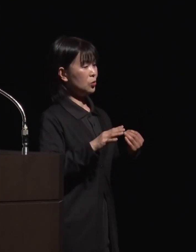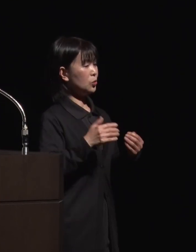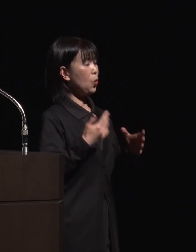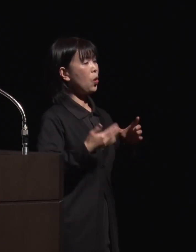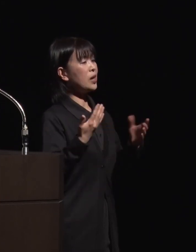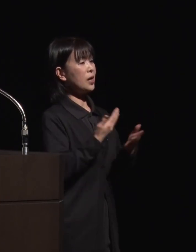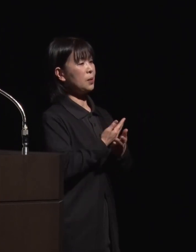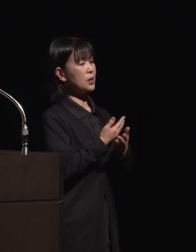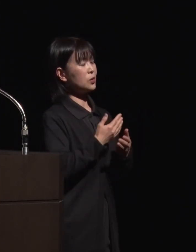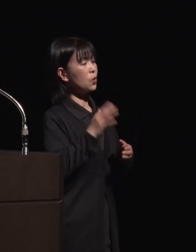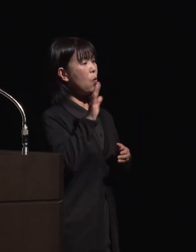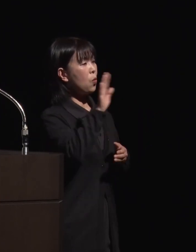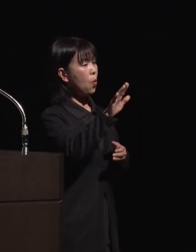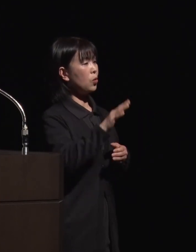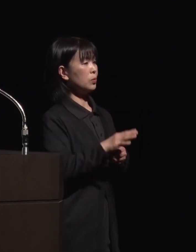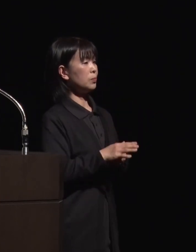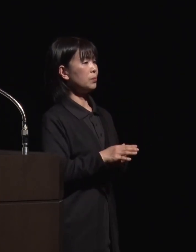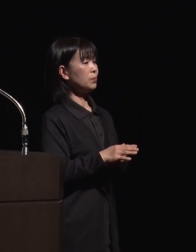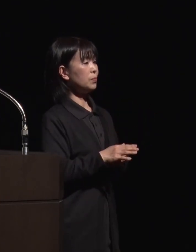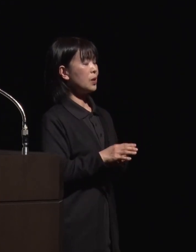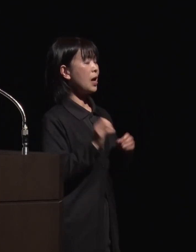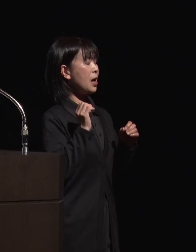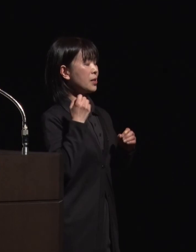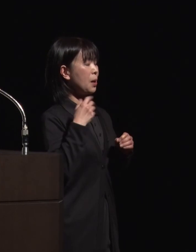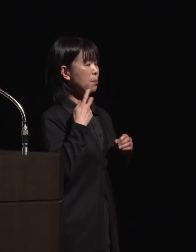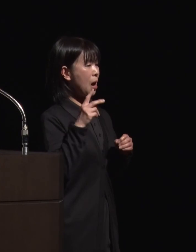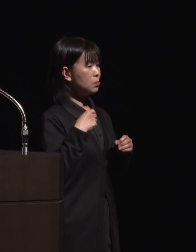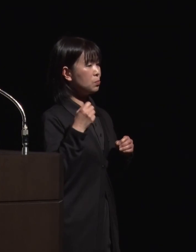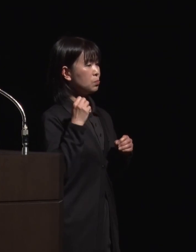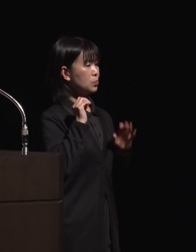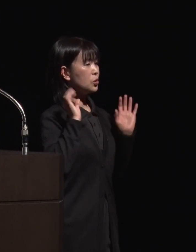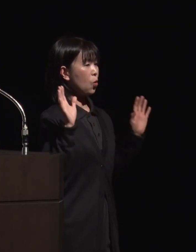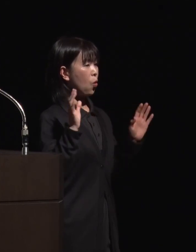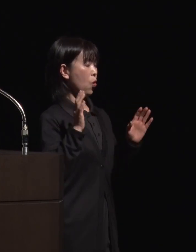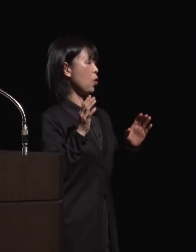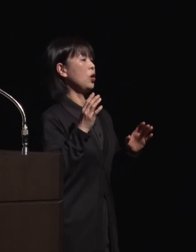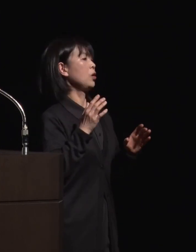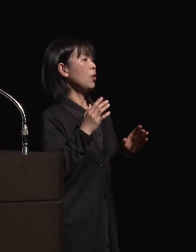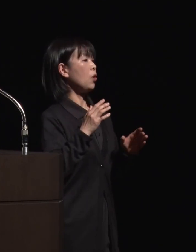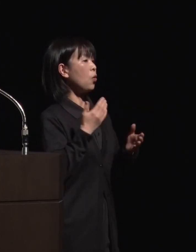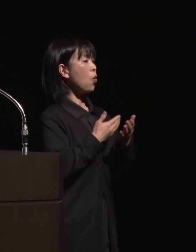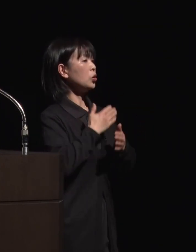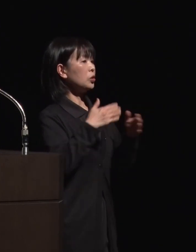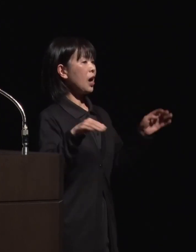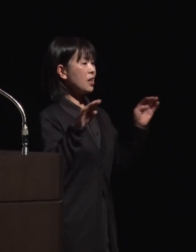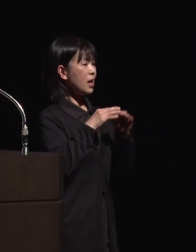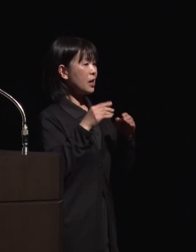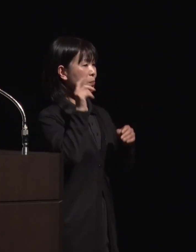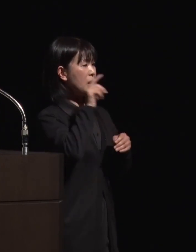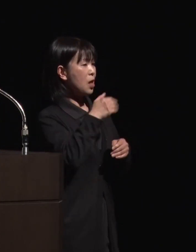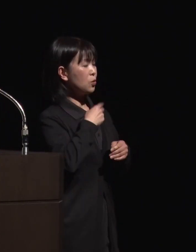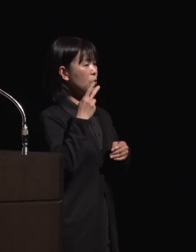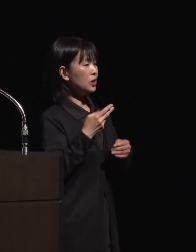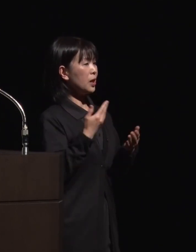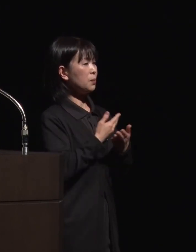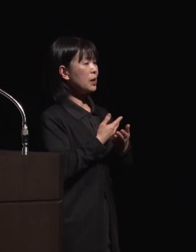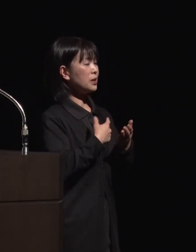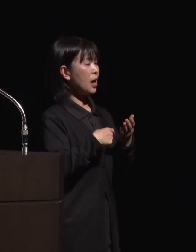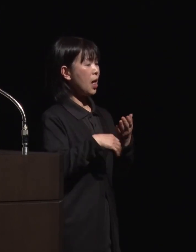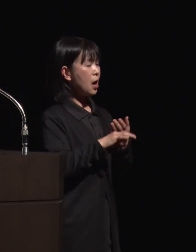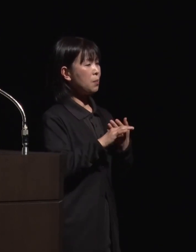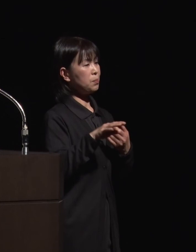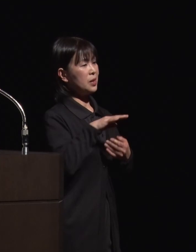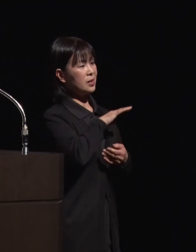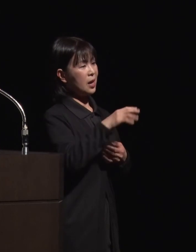。今後南蛮文語交流館で上映する予定ですので、視聴できるようになりましたらぜ